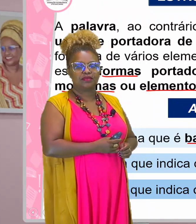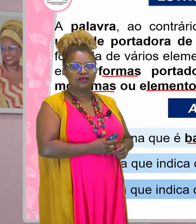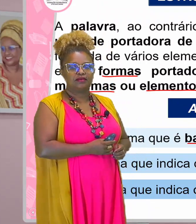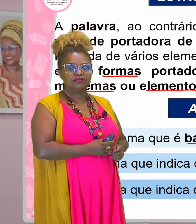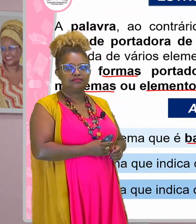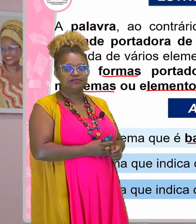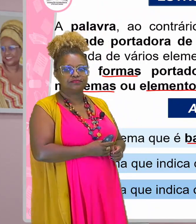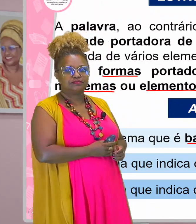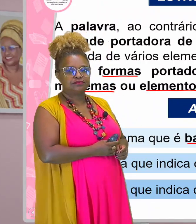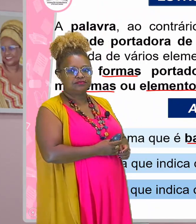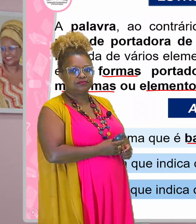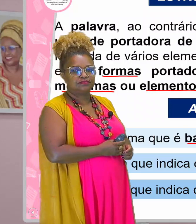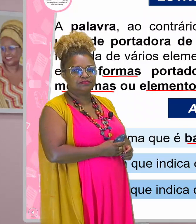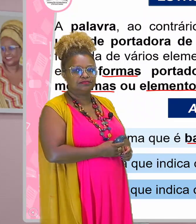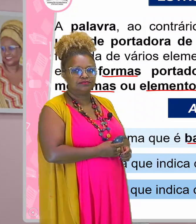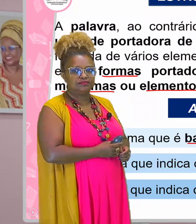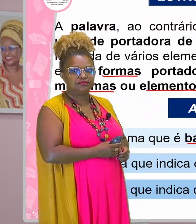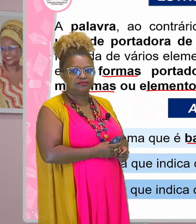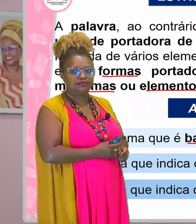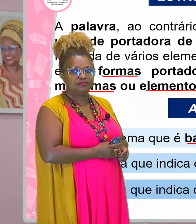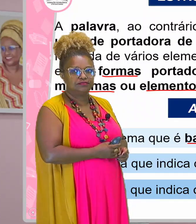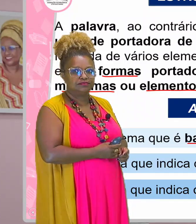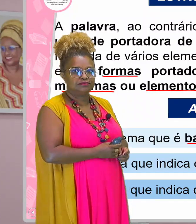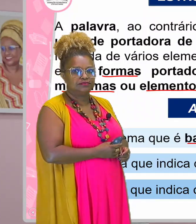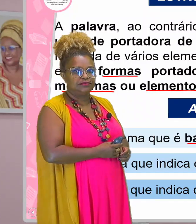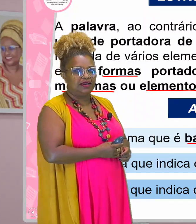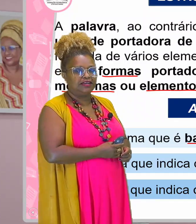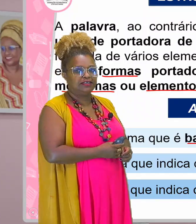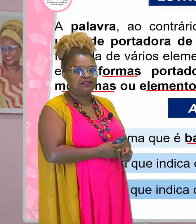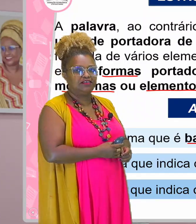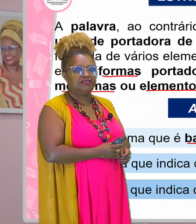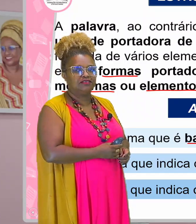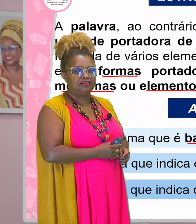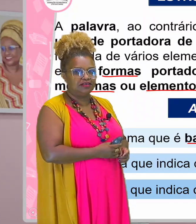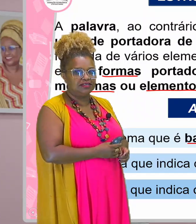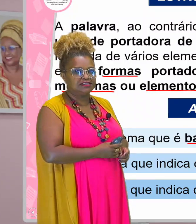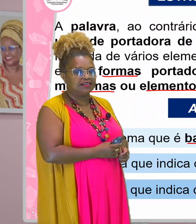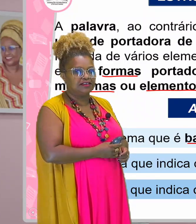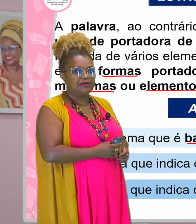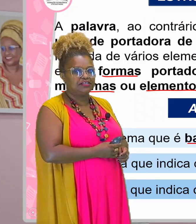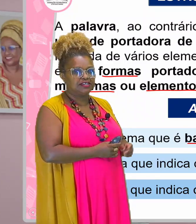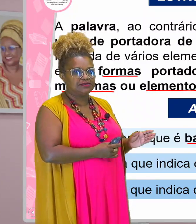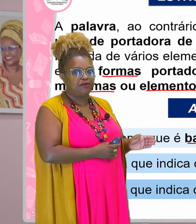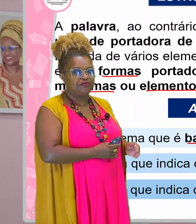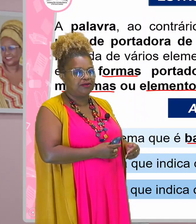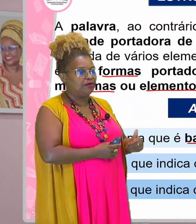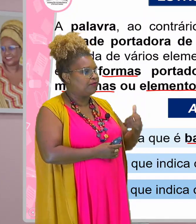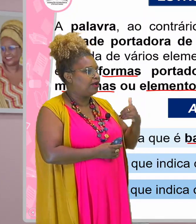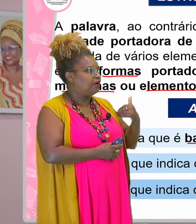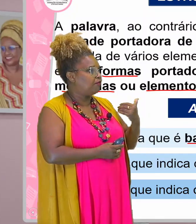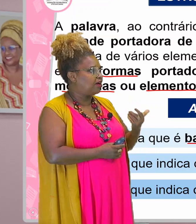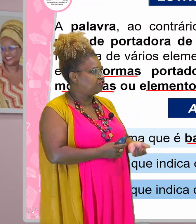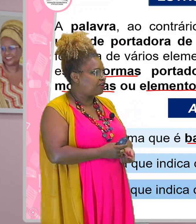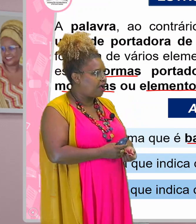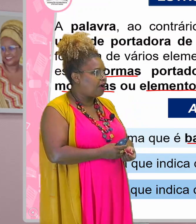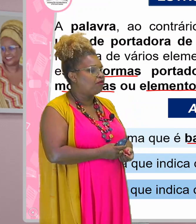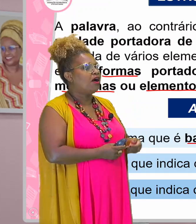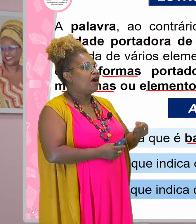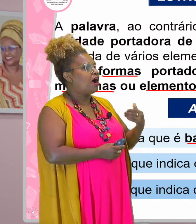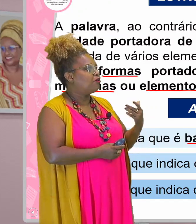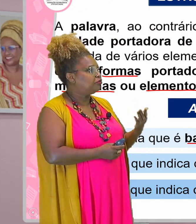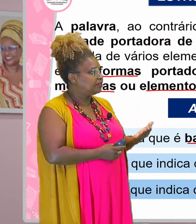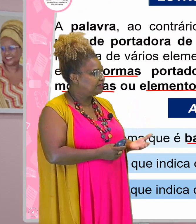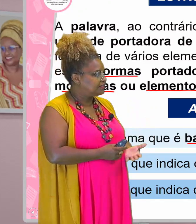três separamos a construção dessa única palavra com três morfemas Exatamente porque se movemos um é o